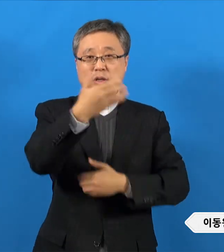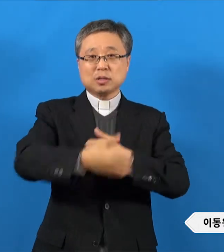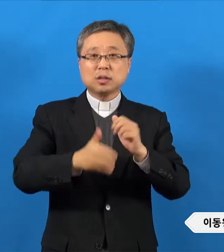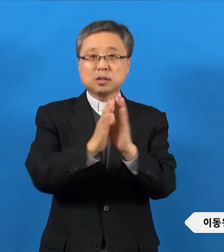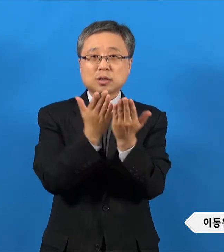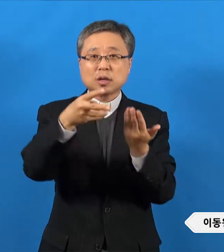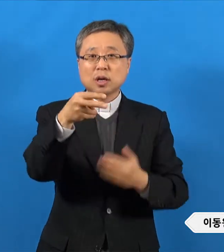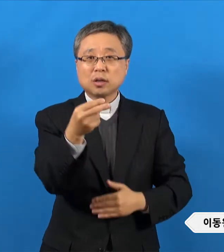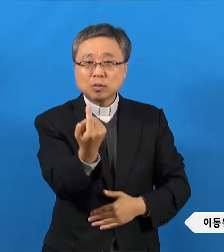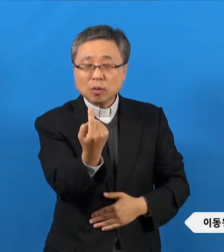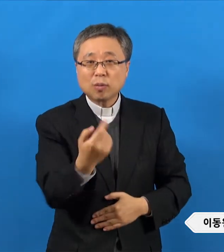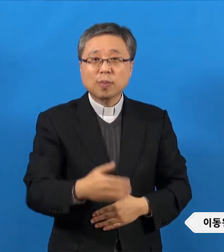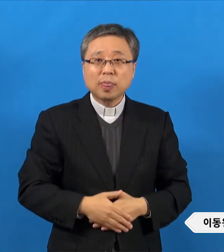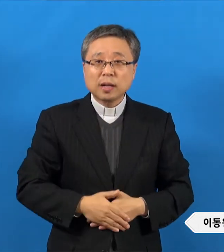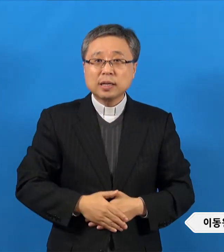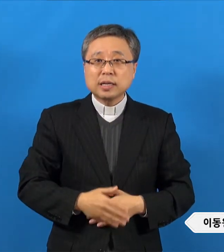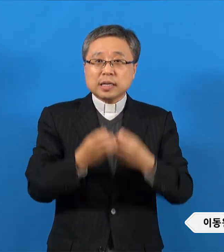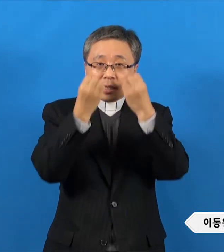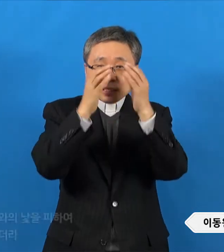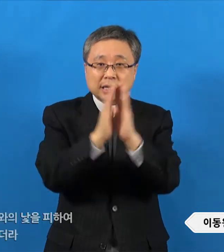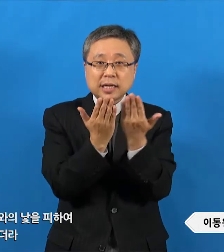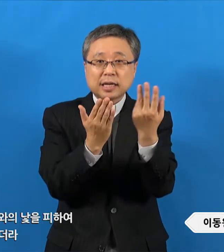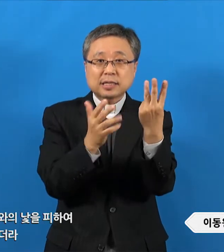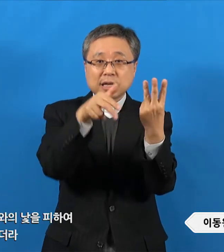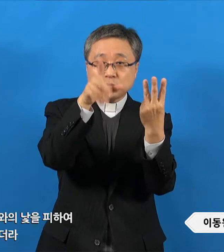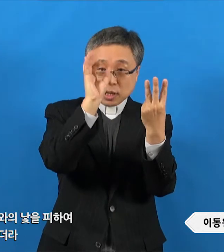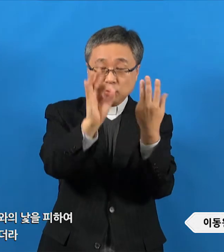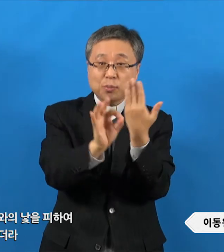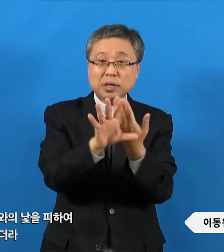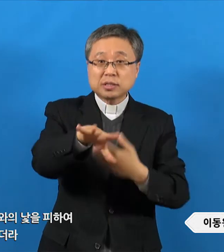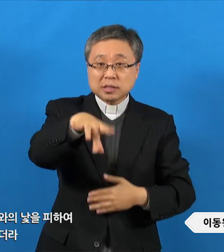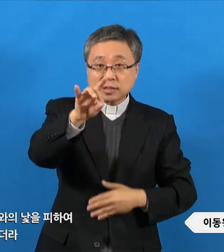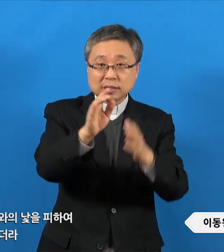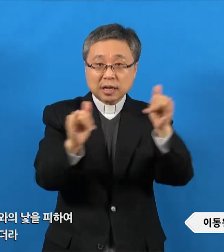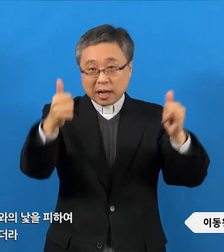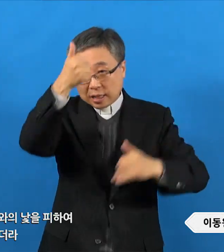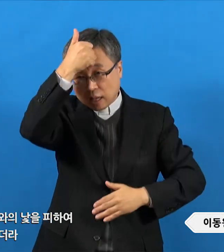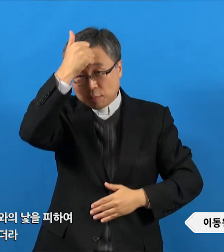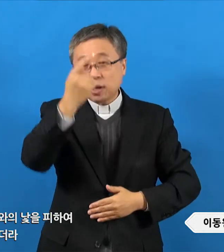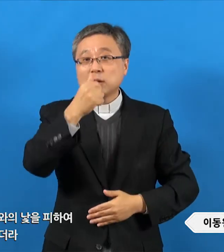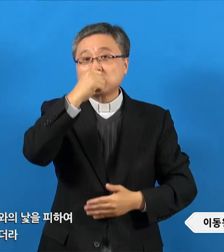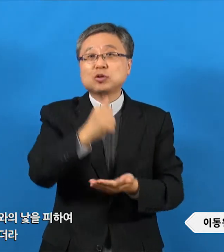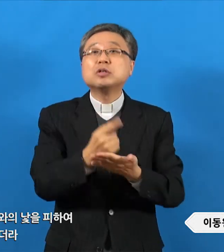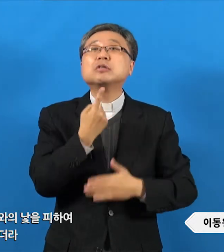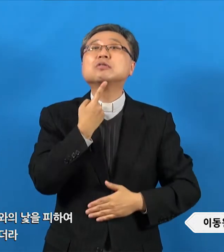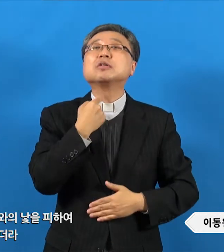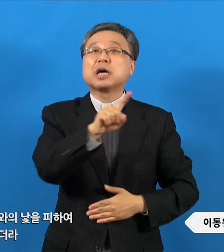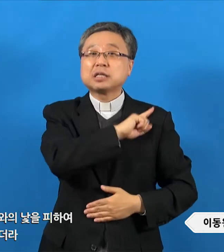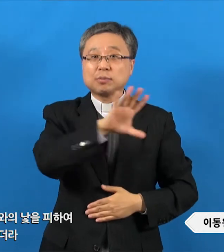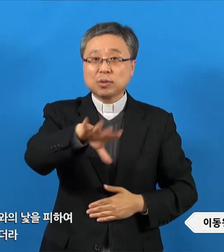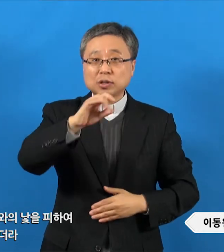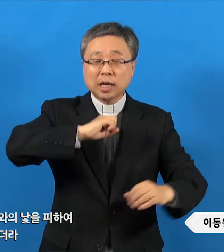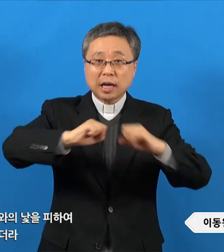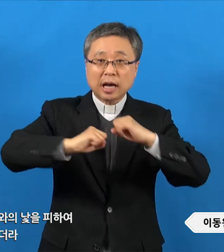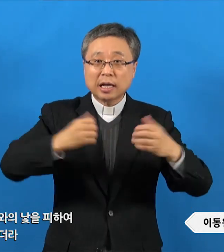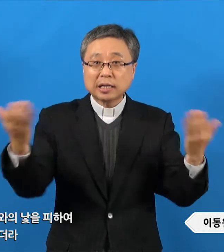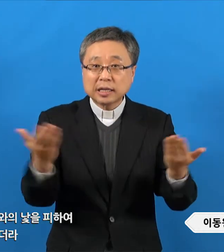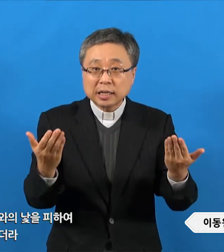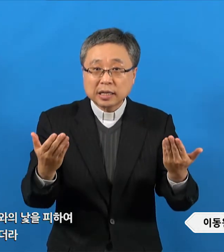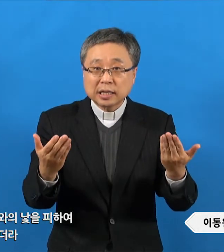성경에도 창세기 3장에 보면 첫사람 아담이 범죄합니다. 범죄한 다음에 제일 먼저 하는 일이 뭔가? 창세기 3장 8절에